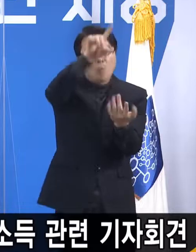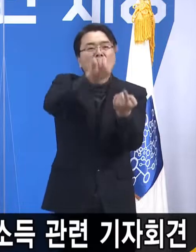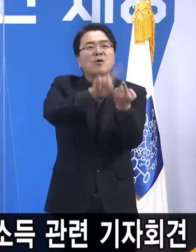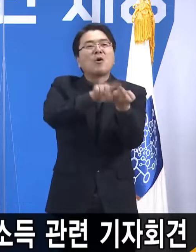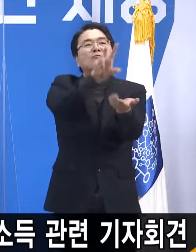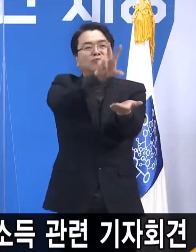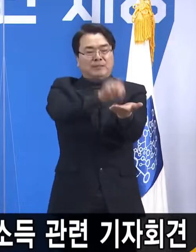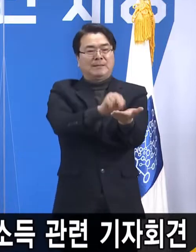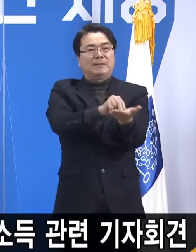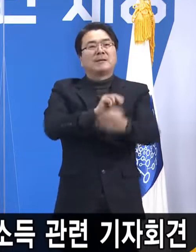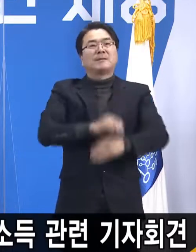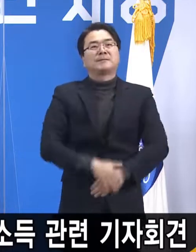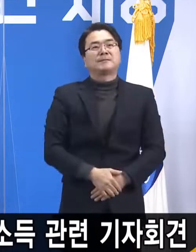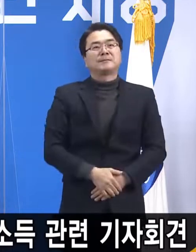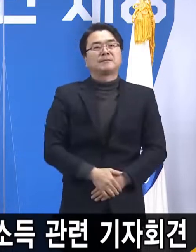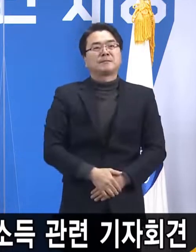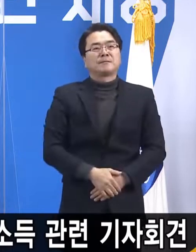생각입니다.